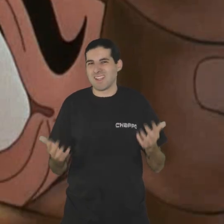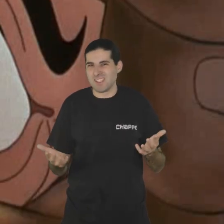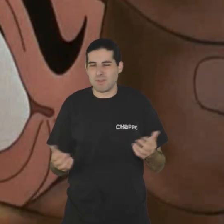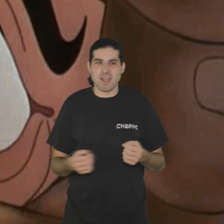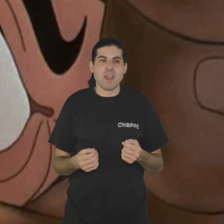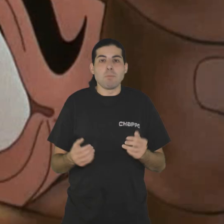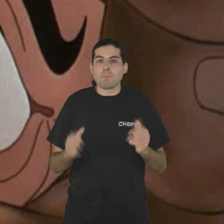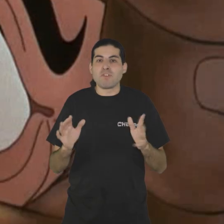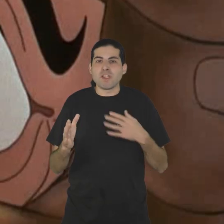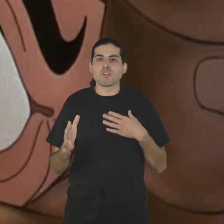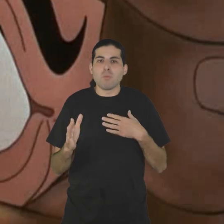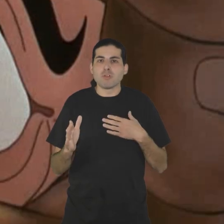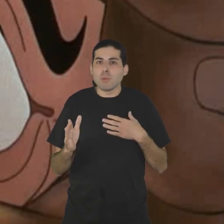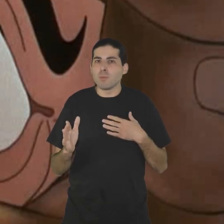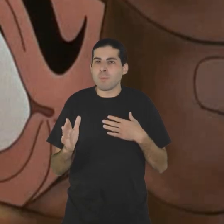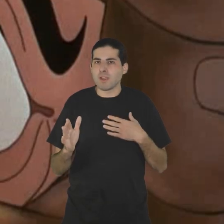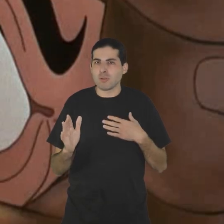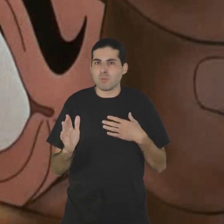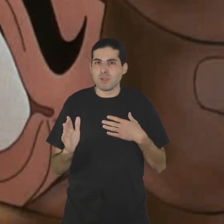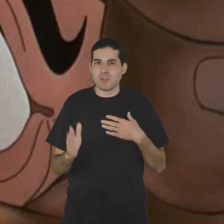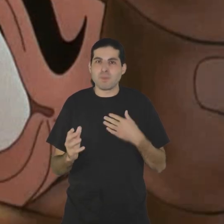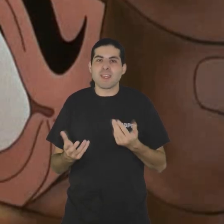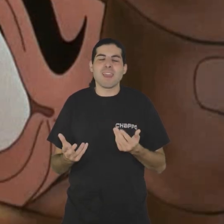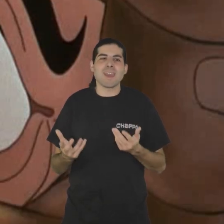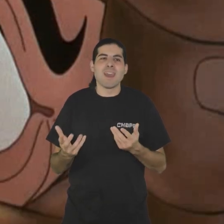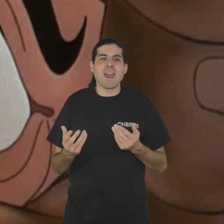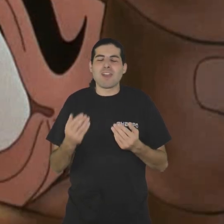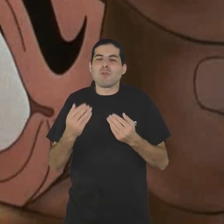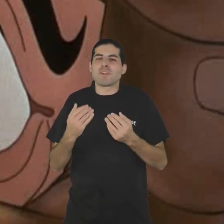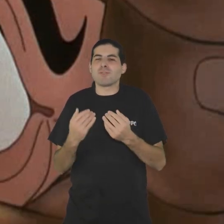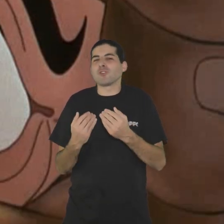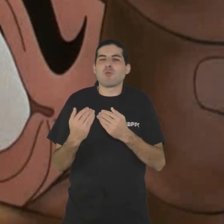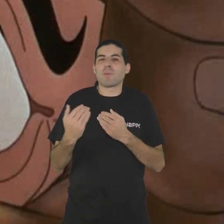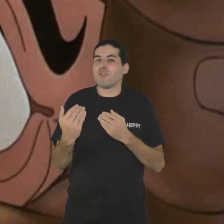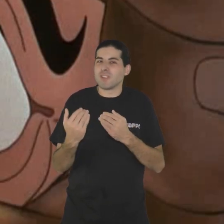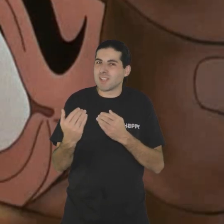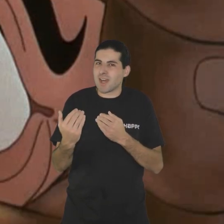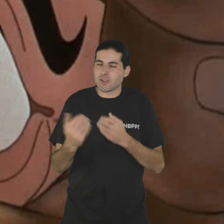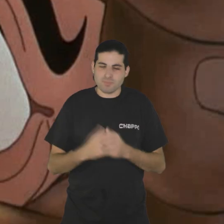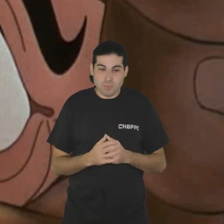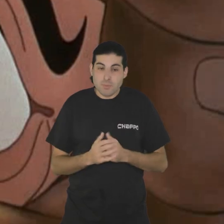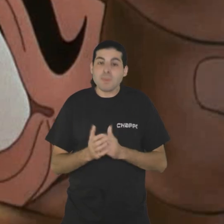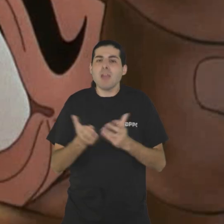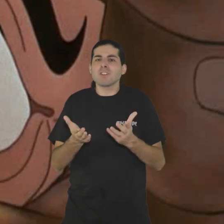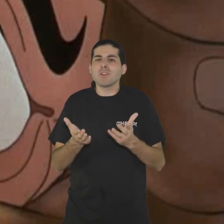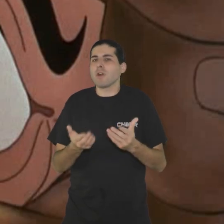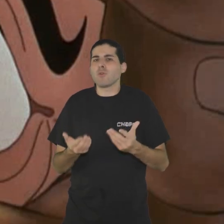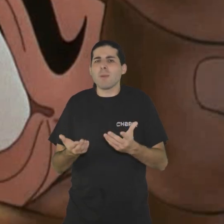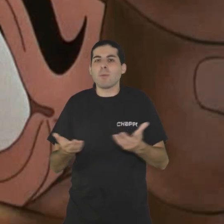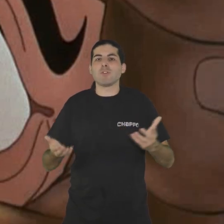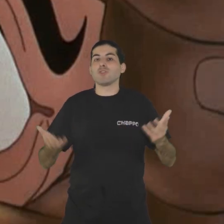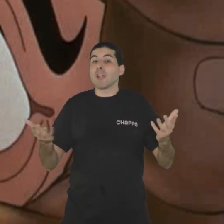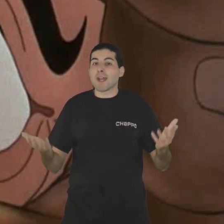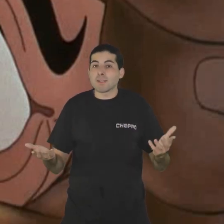scontatezza incredibile. Preferisco molto di più Paperino a Topolino, perché come personaggio ha una profondità, no? Allo stesso